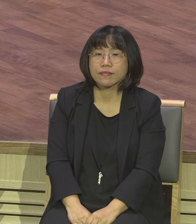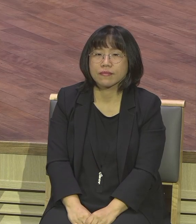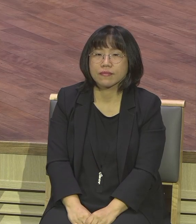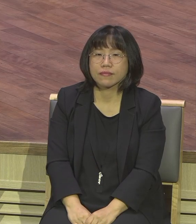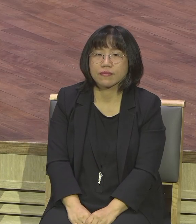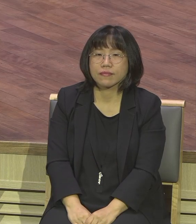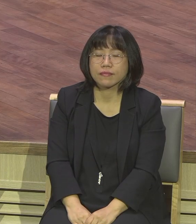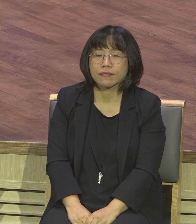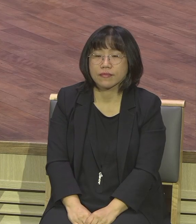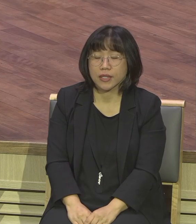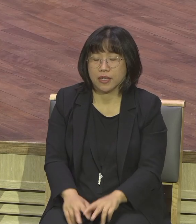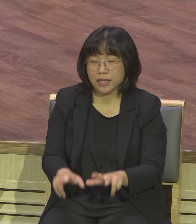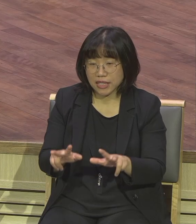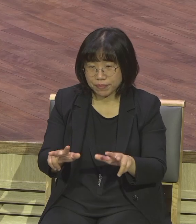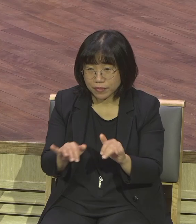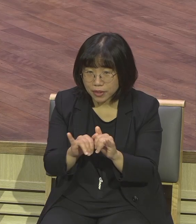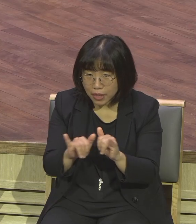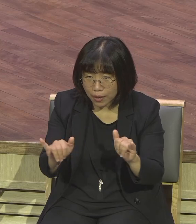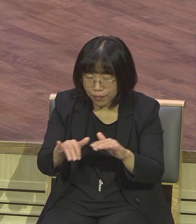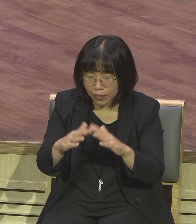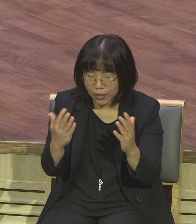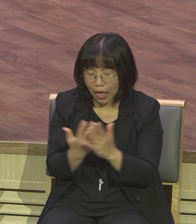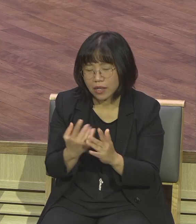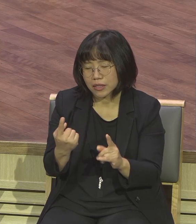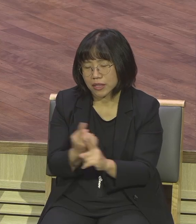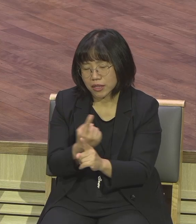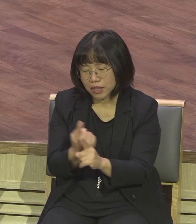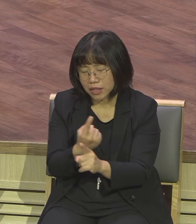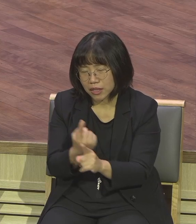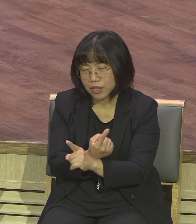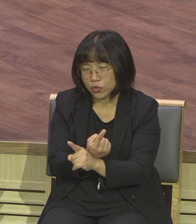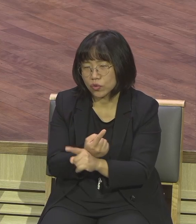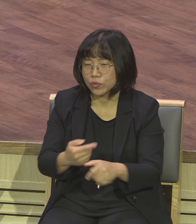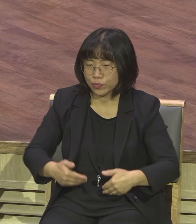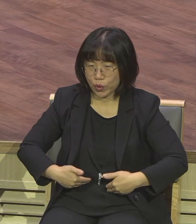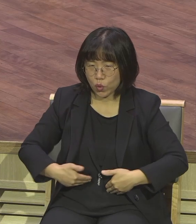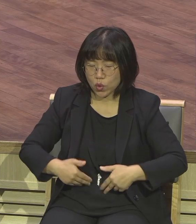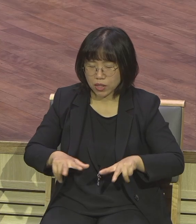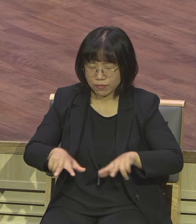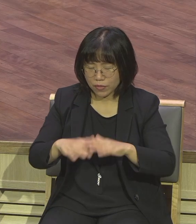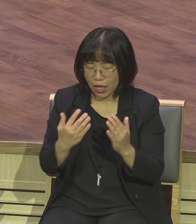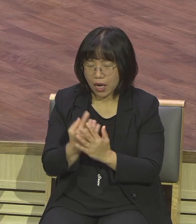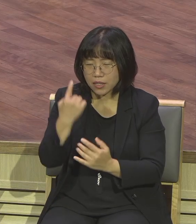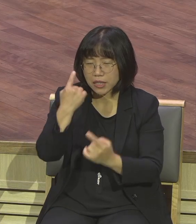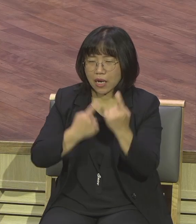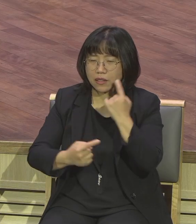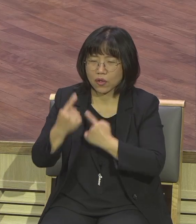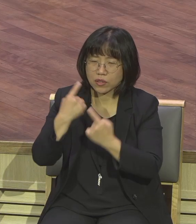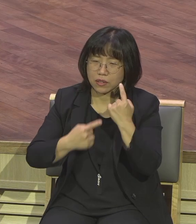전부 다 사람들은요, 치유받아야 돼요. 치유. 전부 상처투성이에요. 치유.